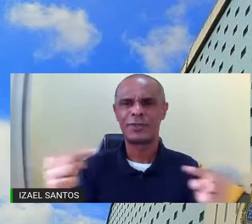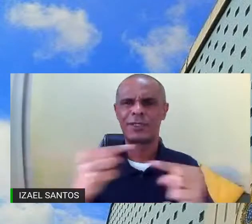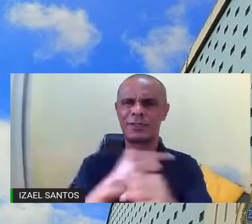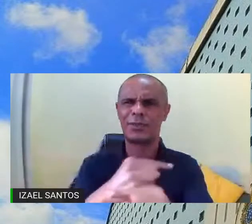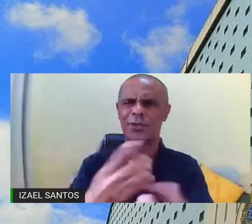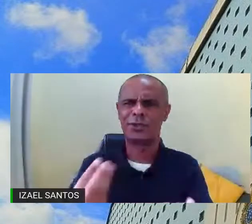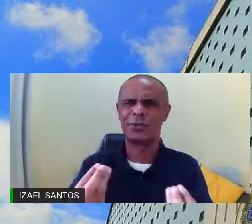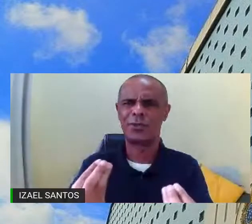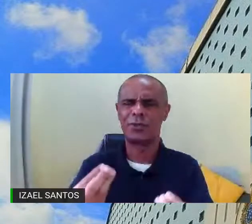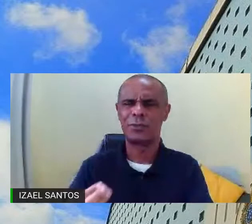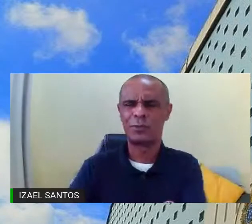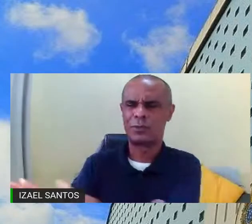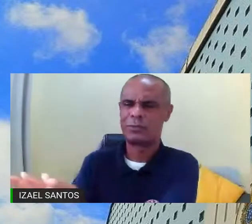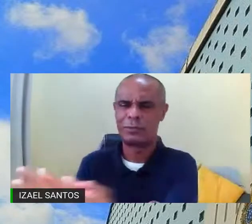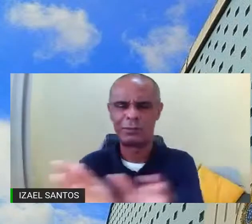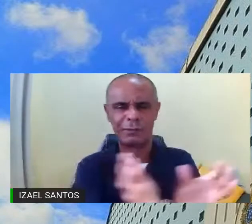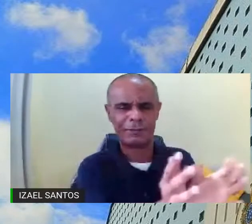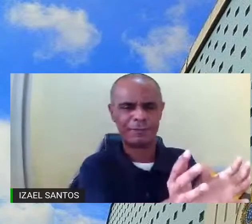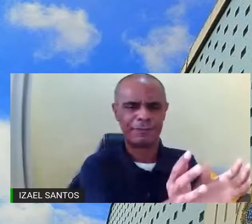Enfim,